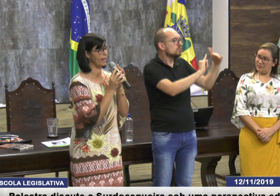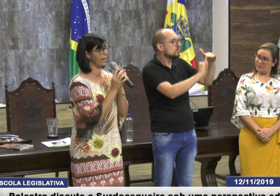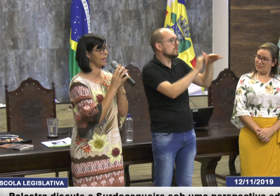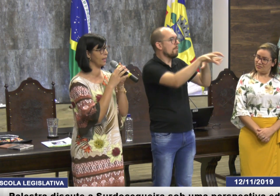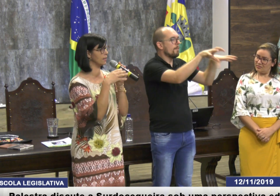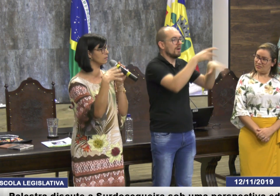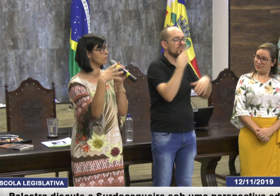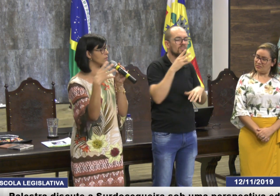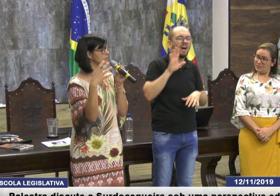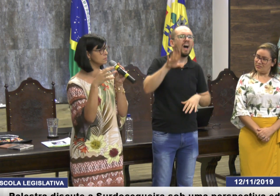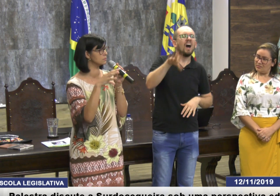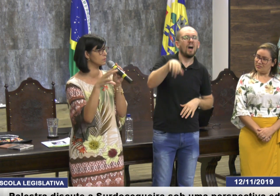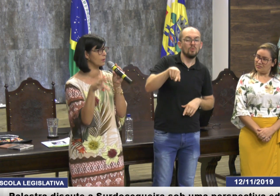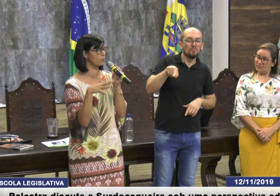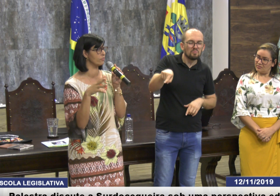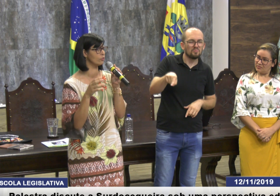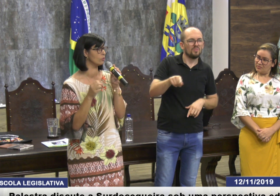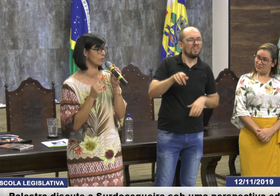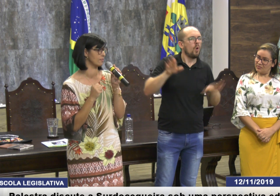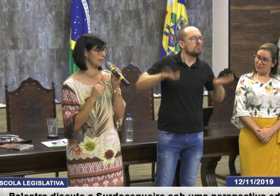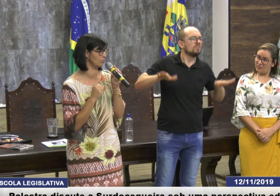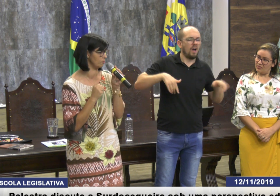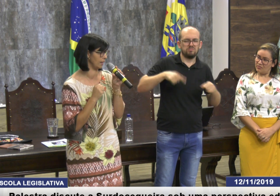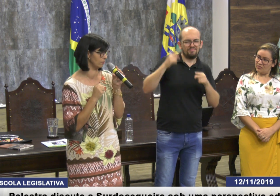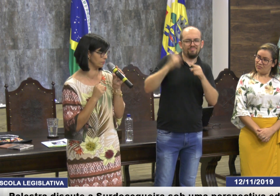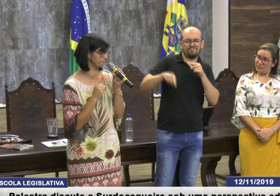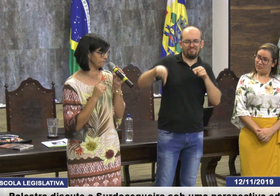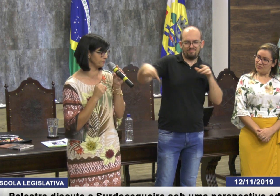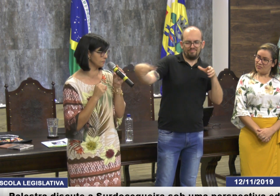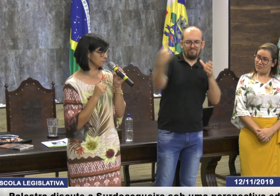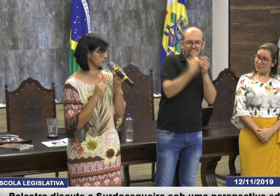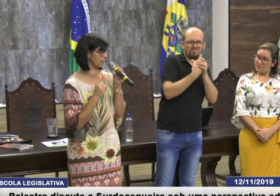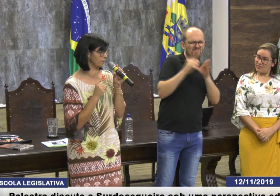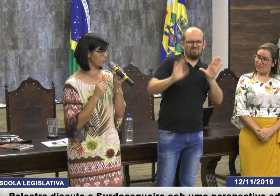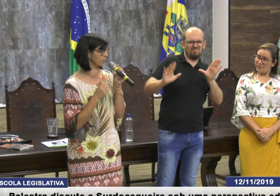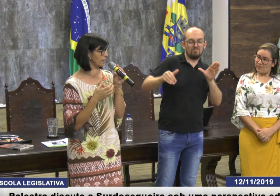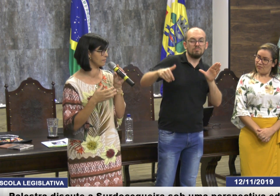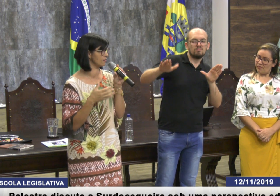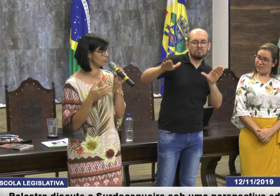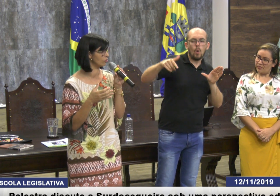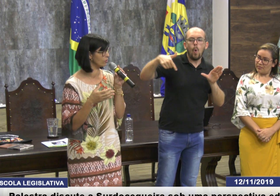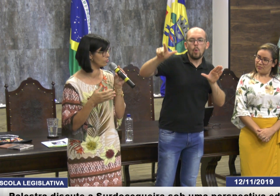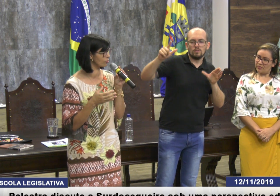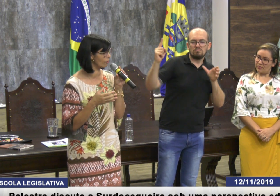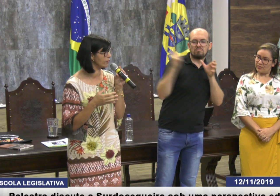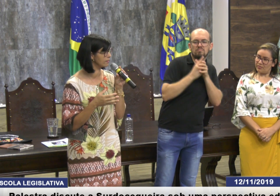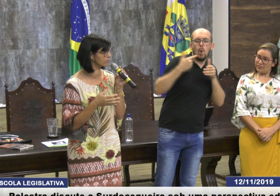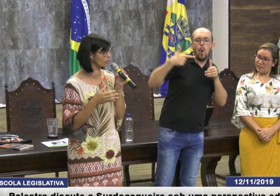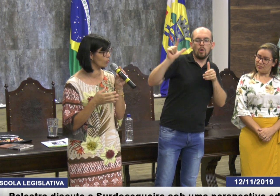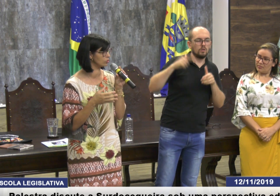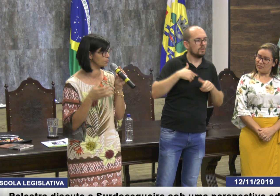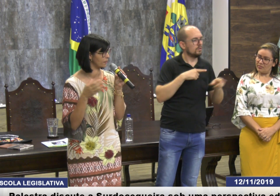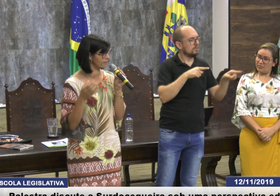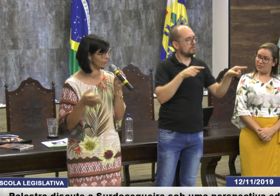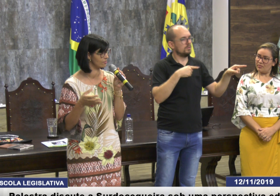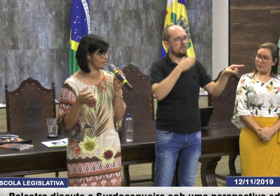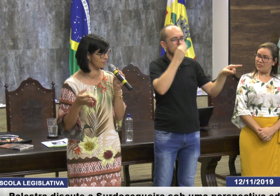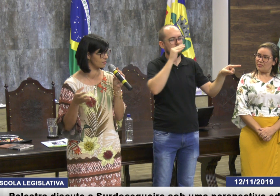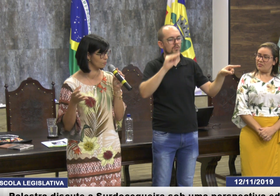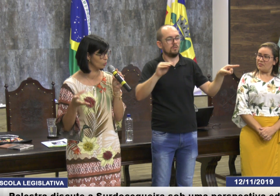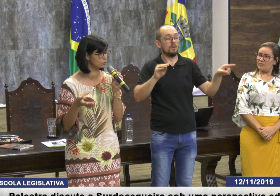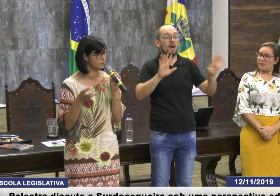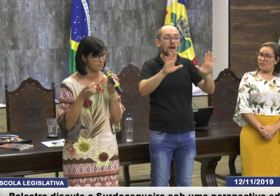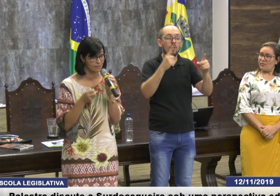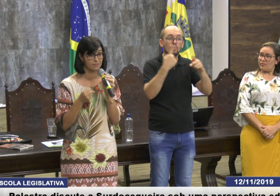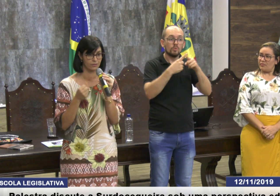não é o perfil do nosso atendimento, né? Porque as instituições, hoje, para